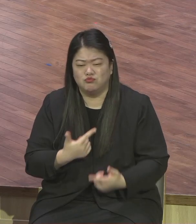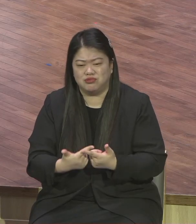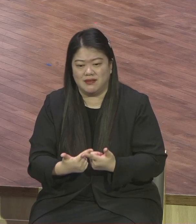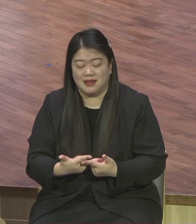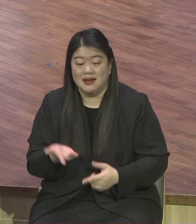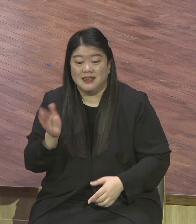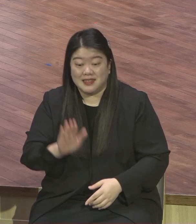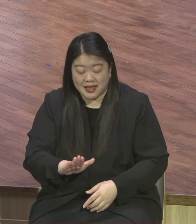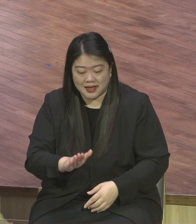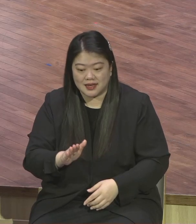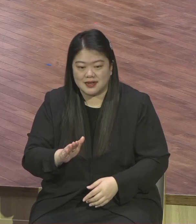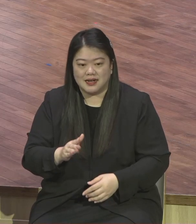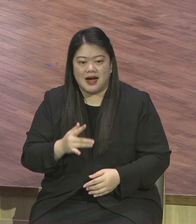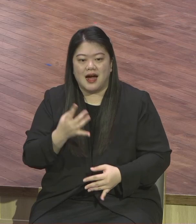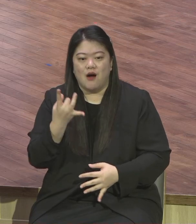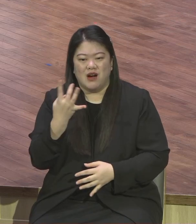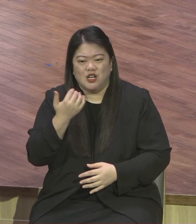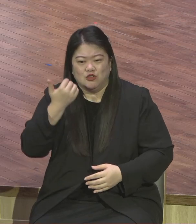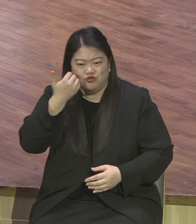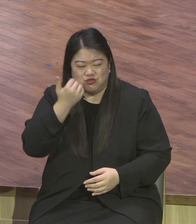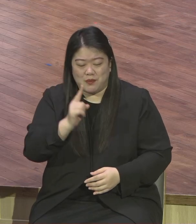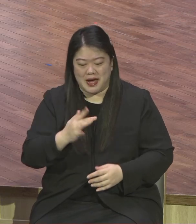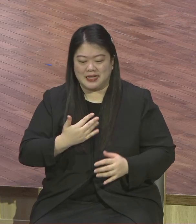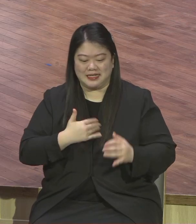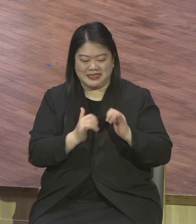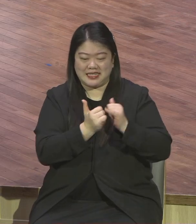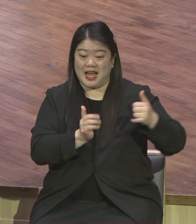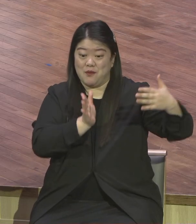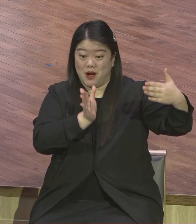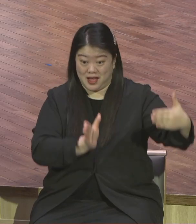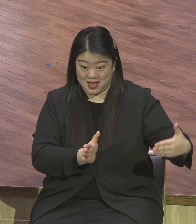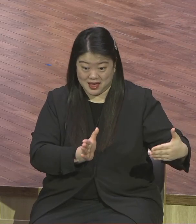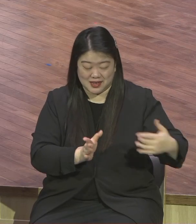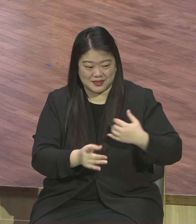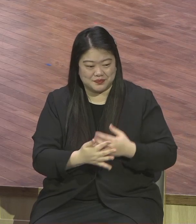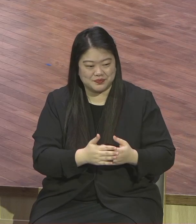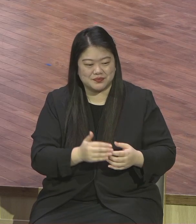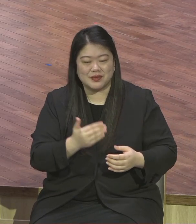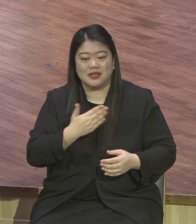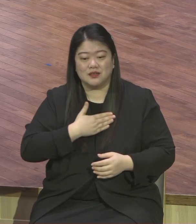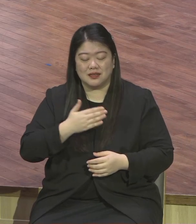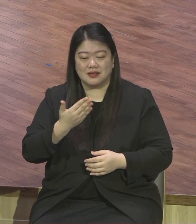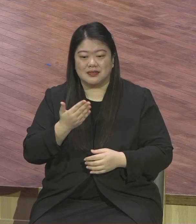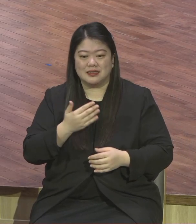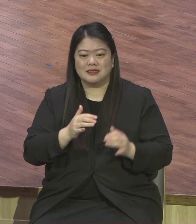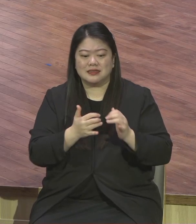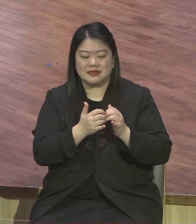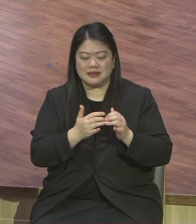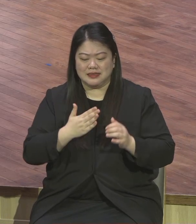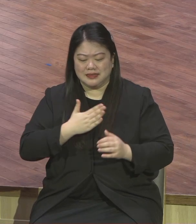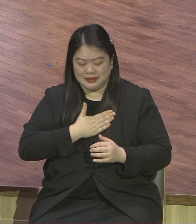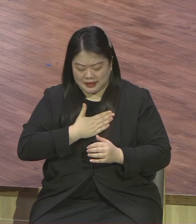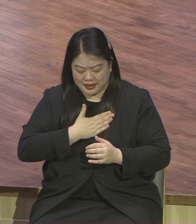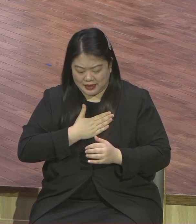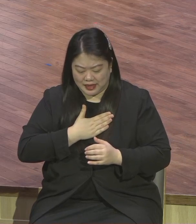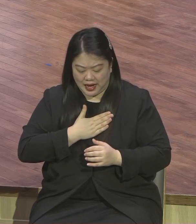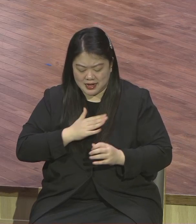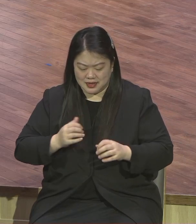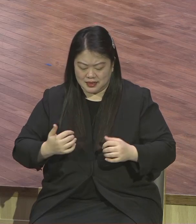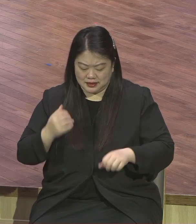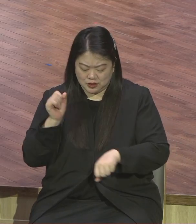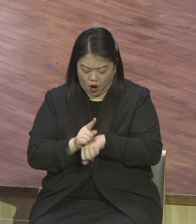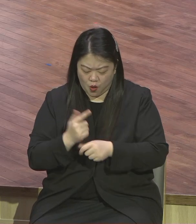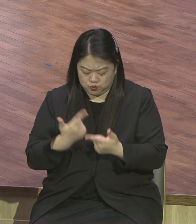영혼 문제에 걸렸다. 영적 문제에 걸렸다. 목사로서의 내 사명에서 오른 것